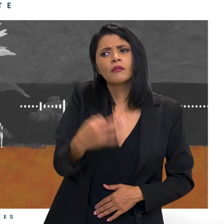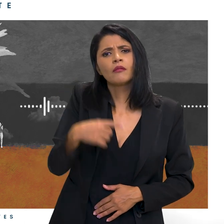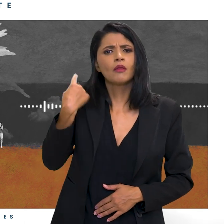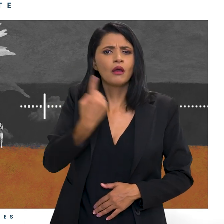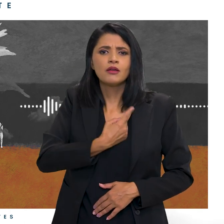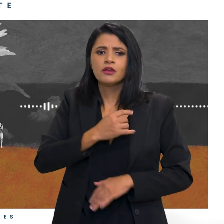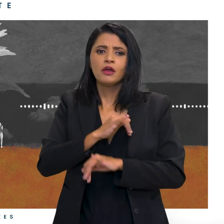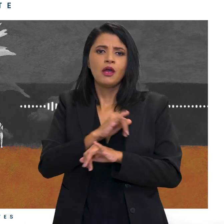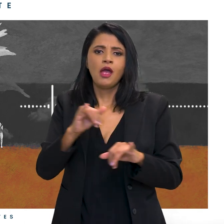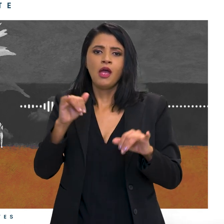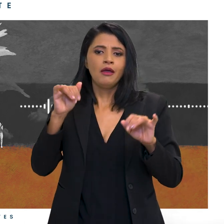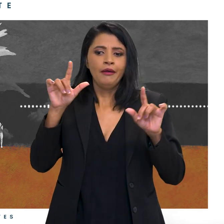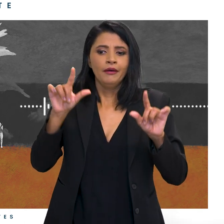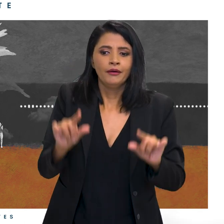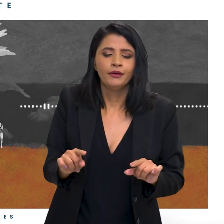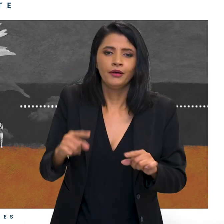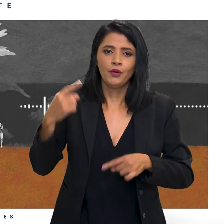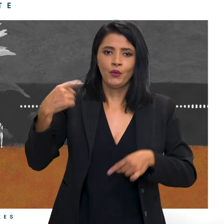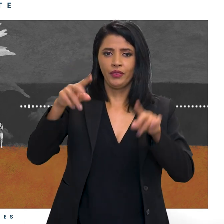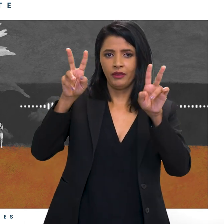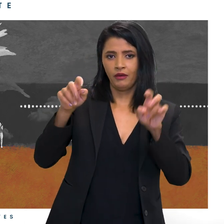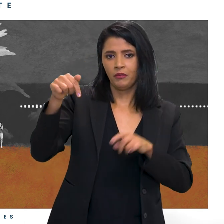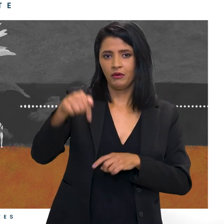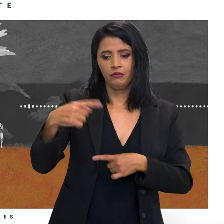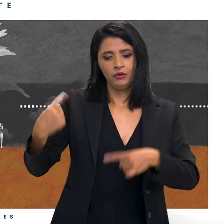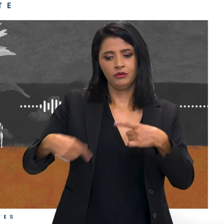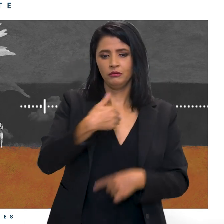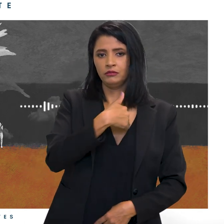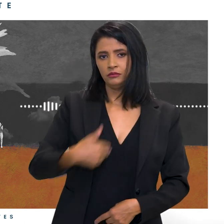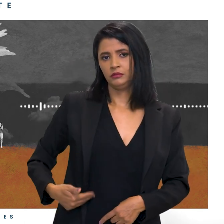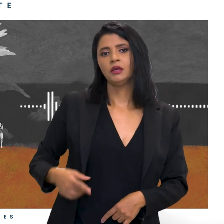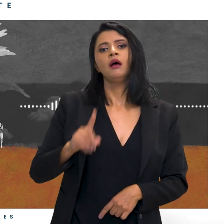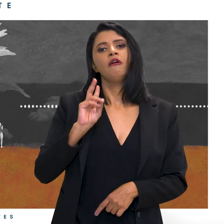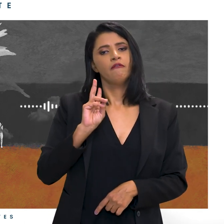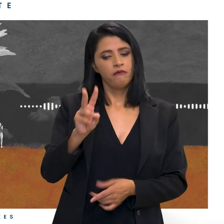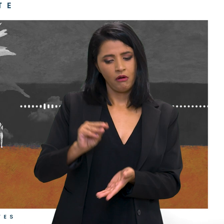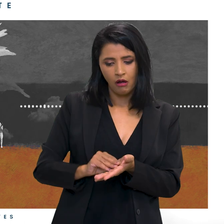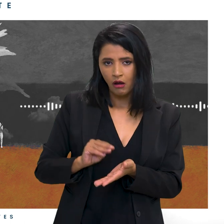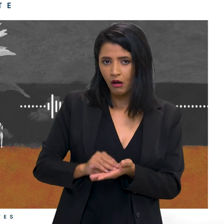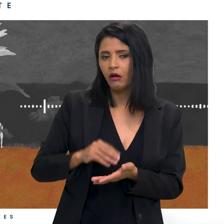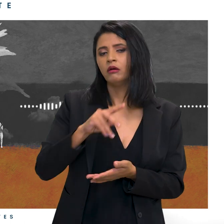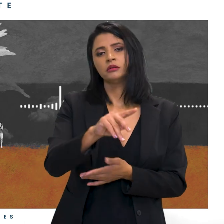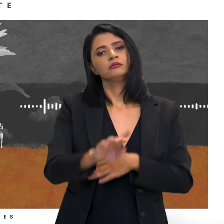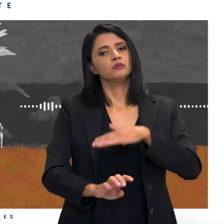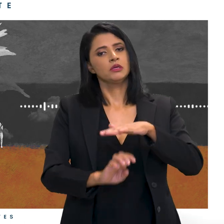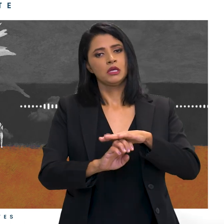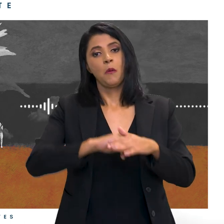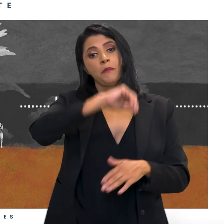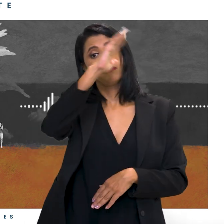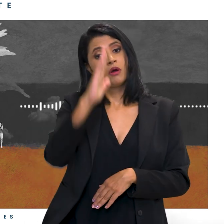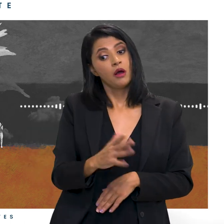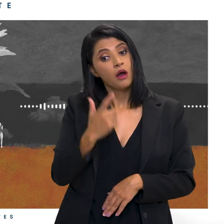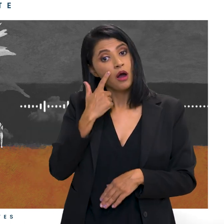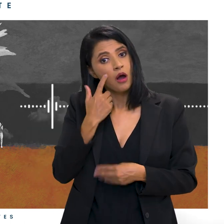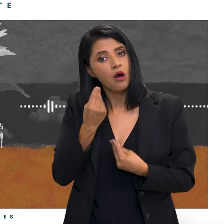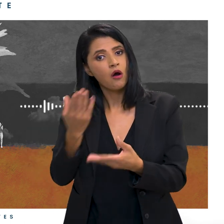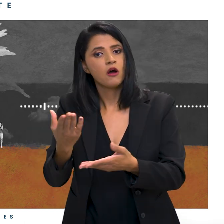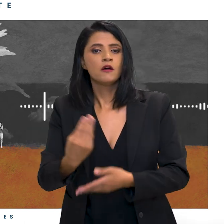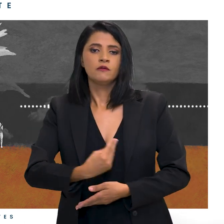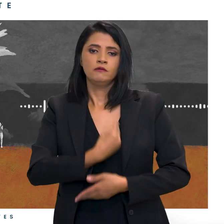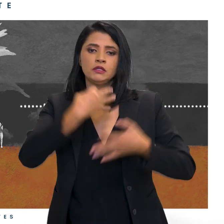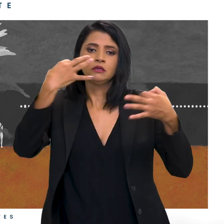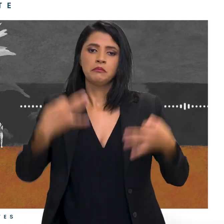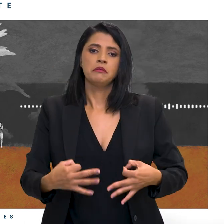Olha, certamente a gente não esgotou o tema políticas públicas por aqui. E ainda tem muito chão para que o Estado brasileiro garanta visibilidade e